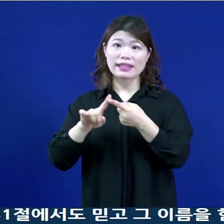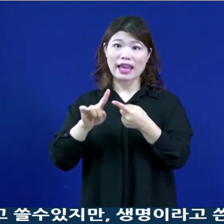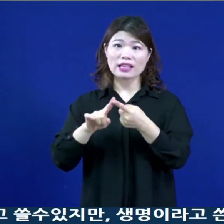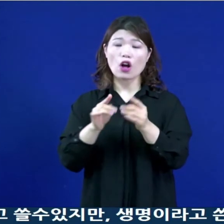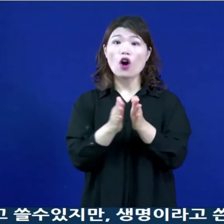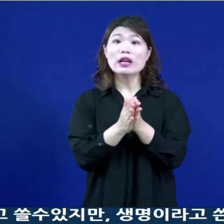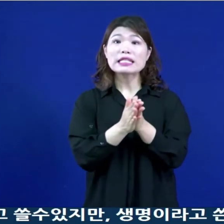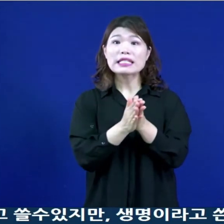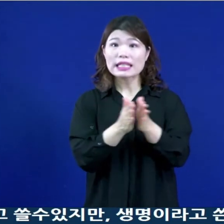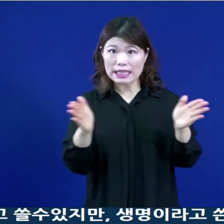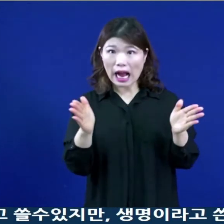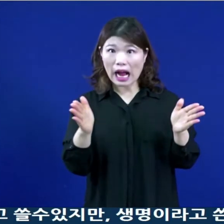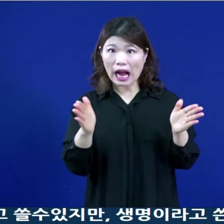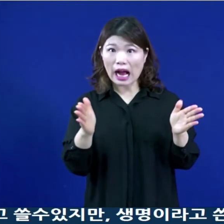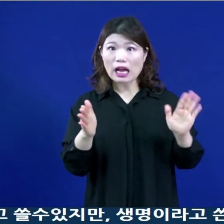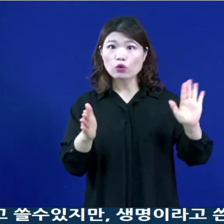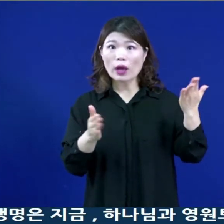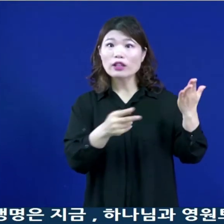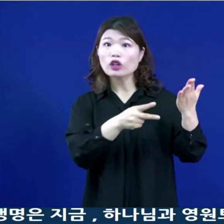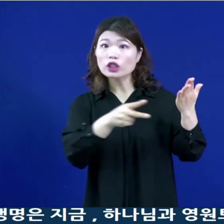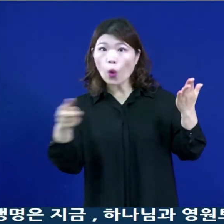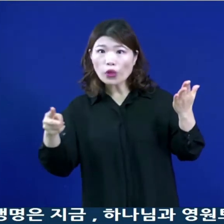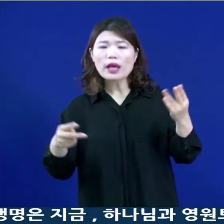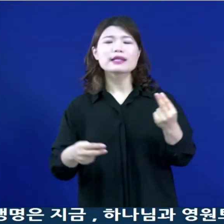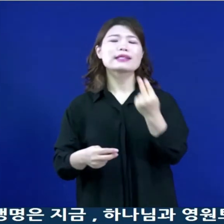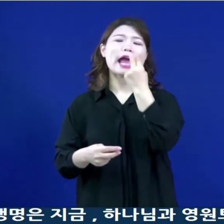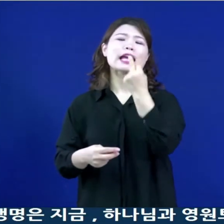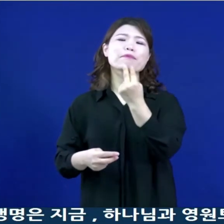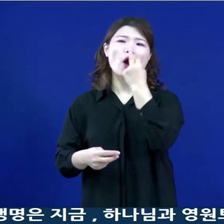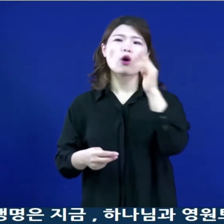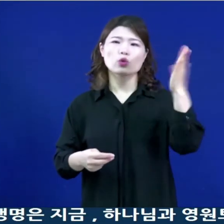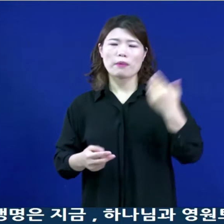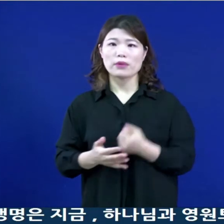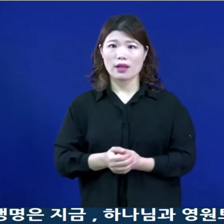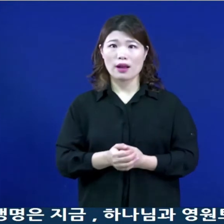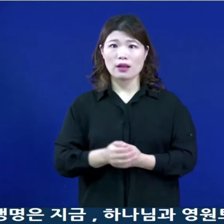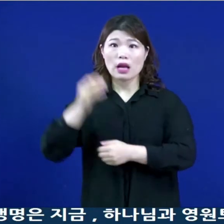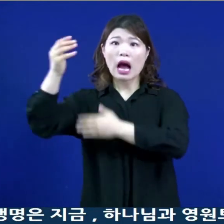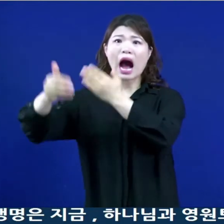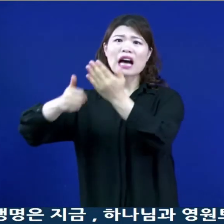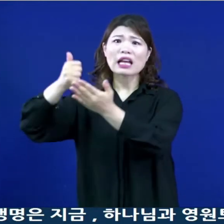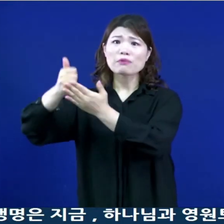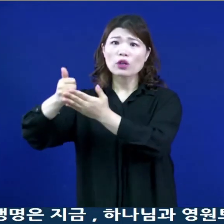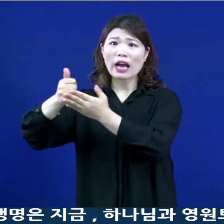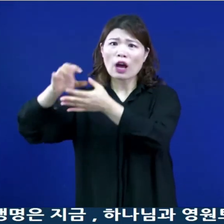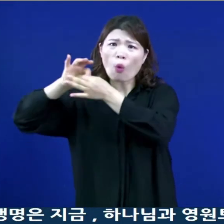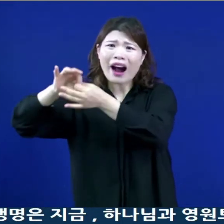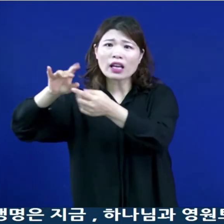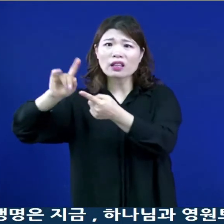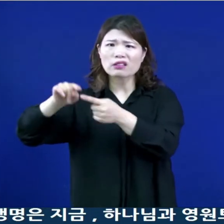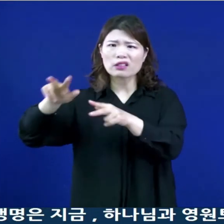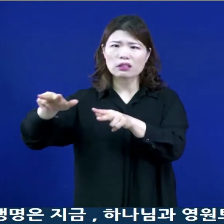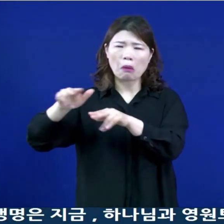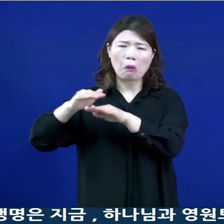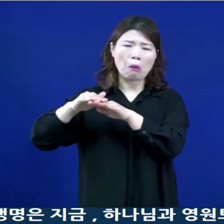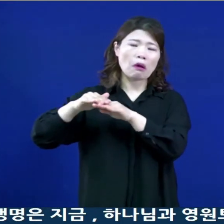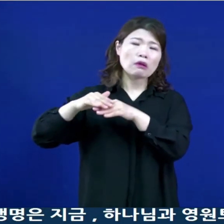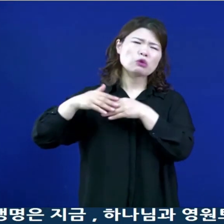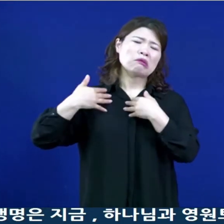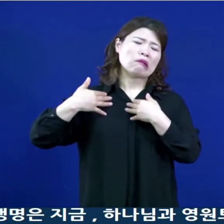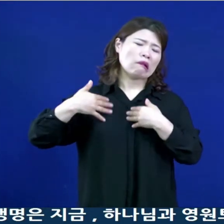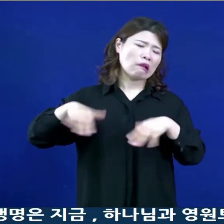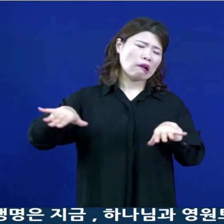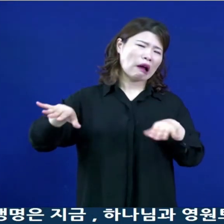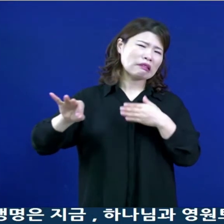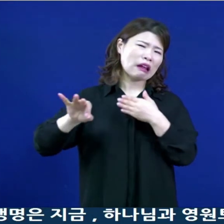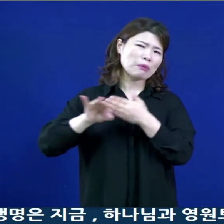이게 생명입니다. 여러분 하나님과의 관계가 지금 느슨해졌다면 다시 한번 그 관계가 새로워지는 이